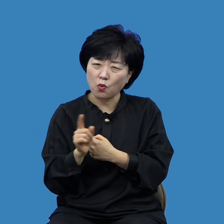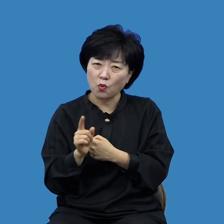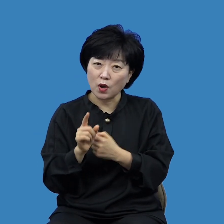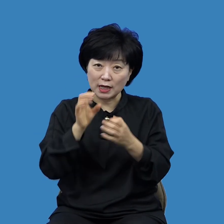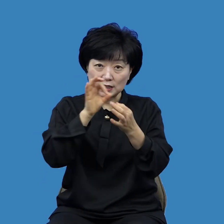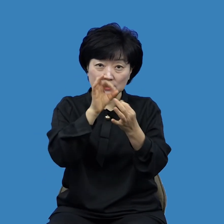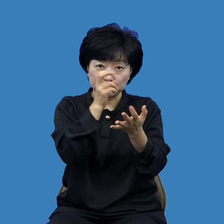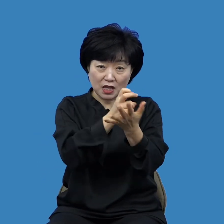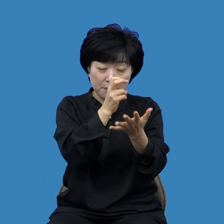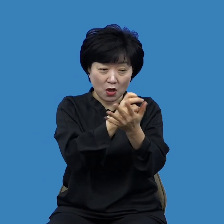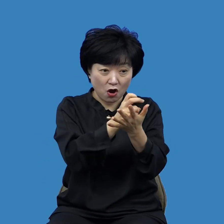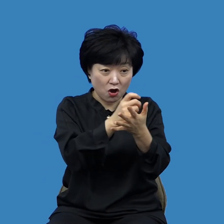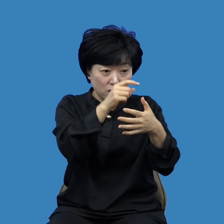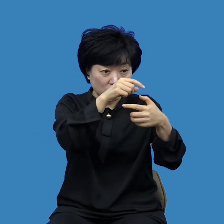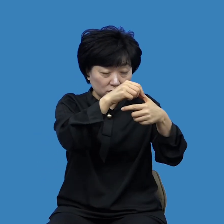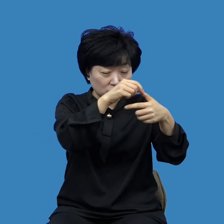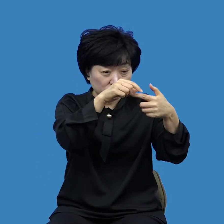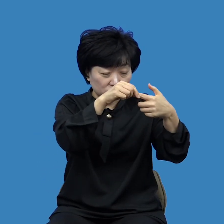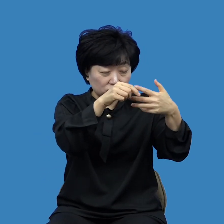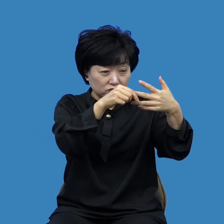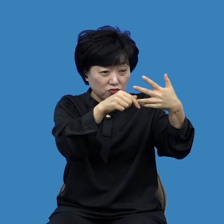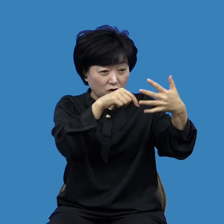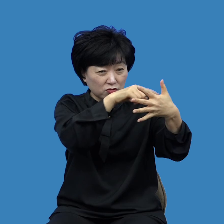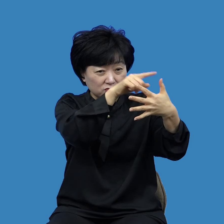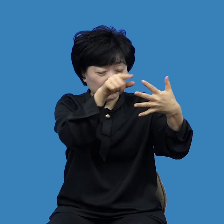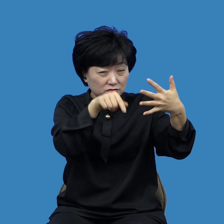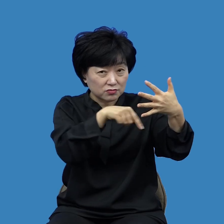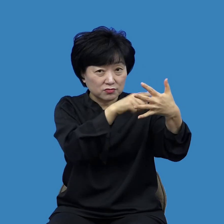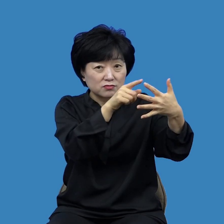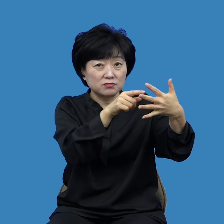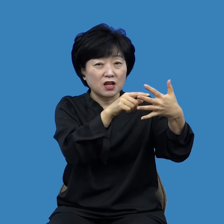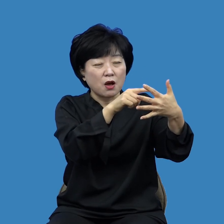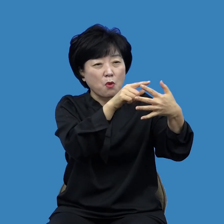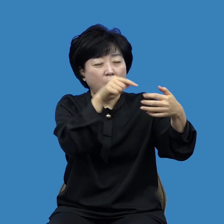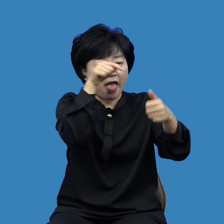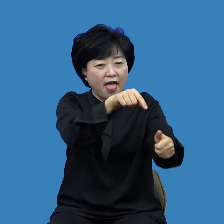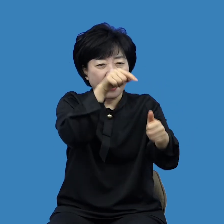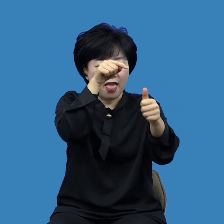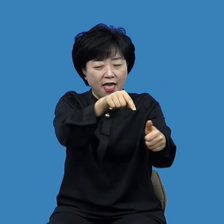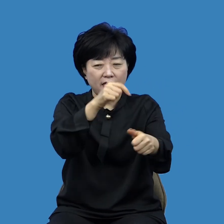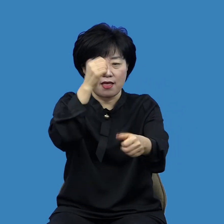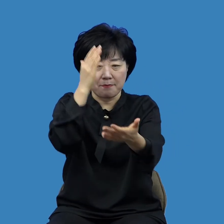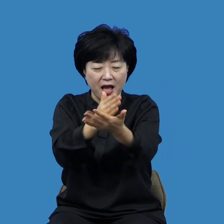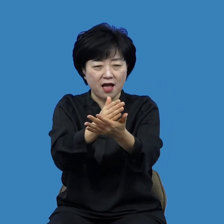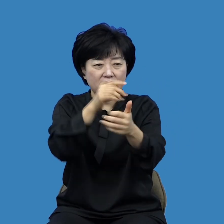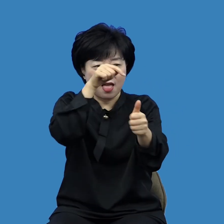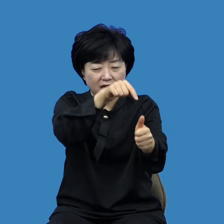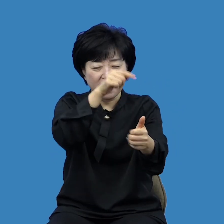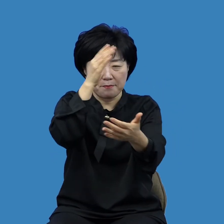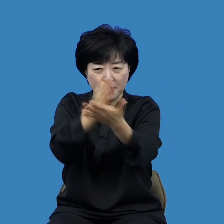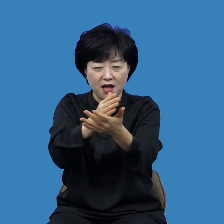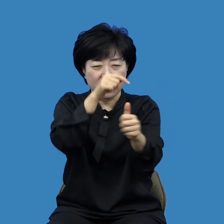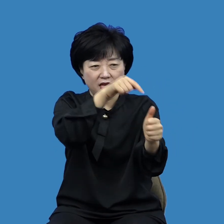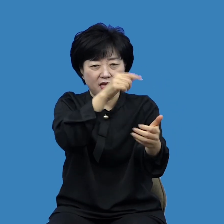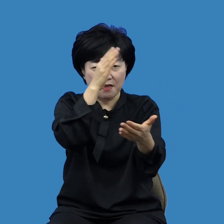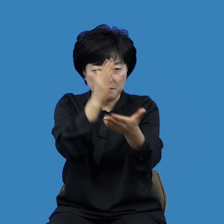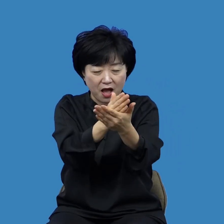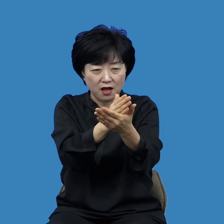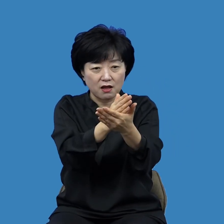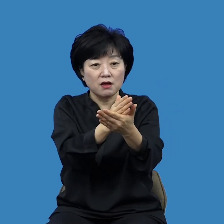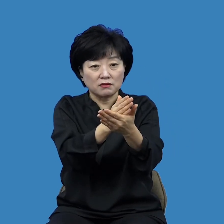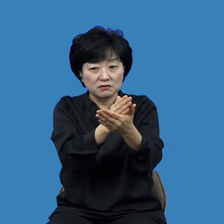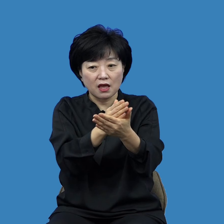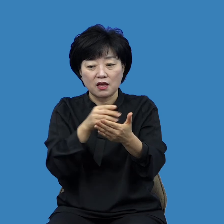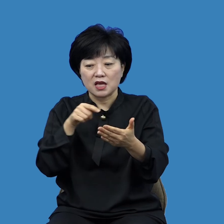10계명을 찾아봤어요. 그랬더니 아주 재밌는 게 10계명 중에 이렇게 하라, 이렇게 하지 마라, 그러면 이렇게 하리라는 건 요